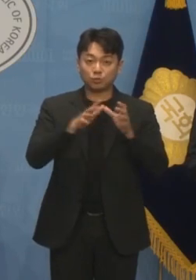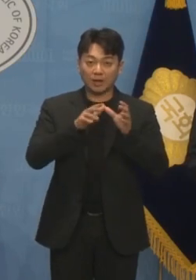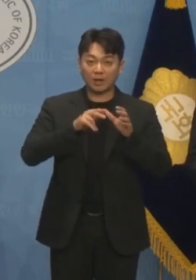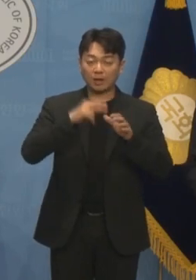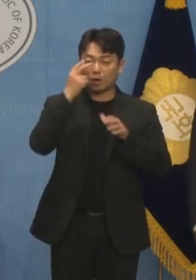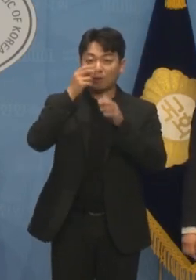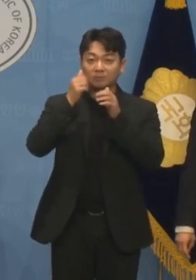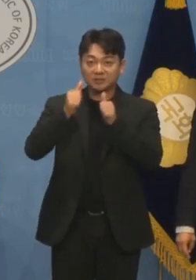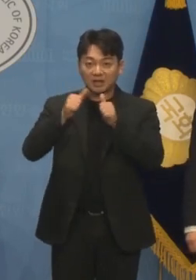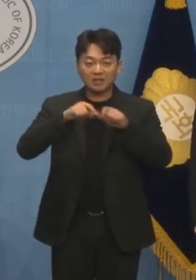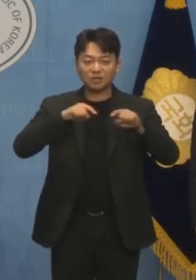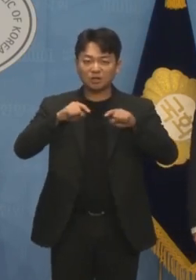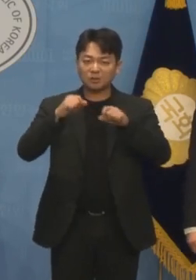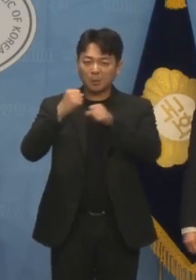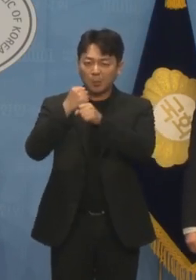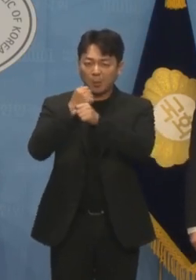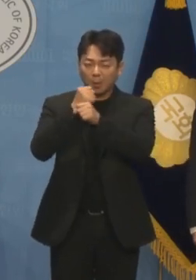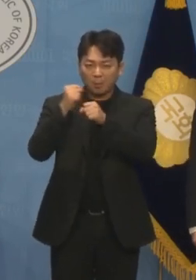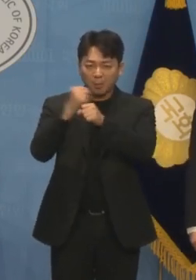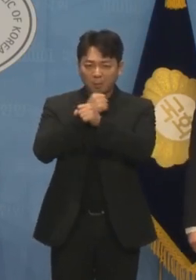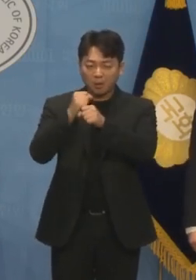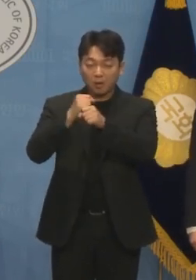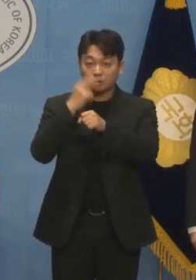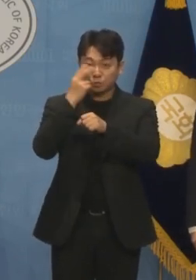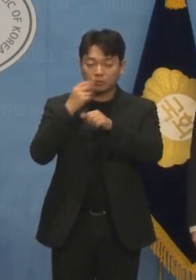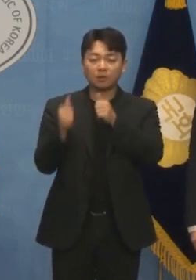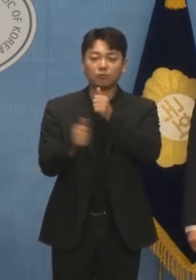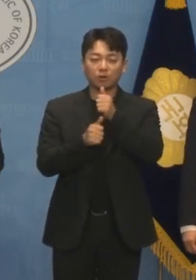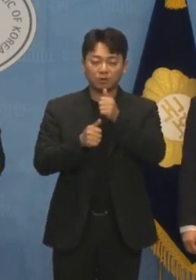조작 특별 대책단 일동